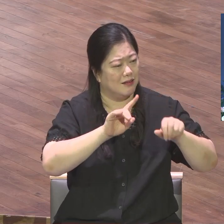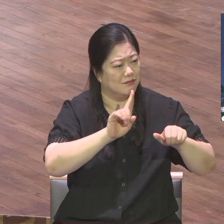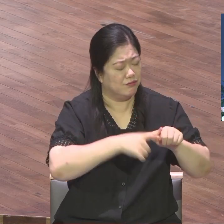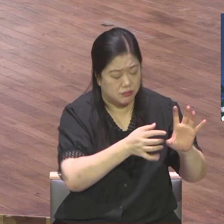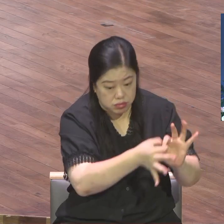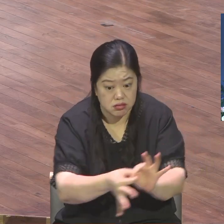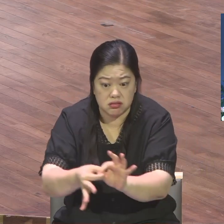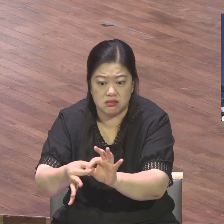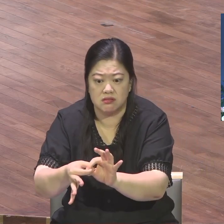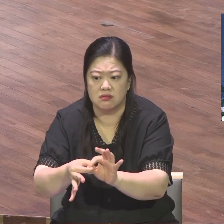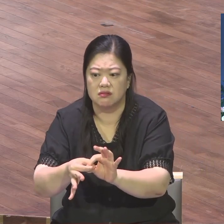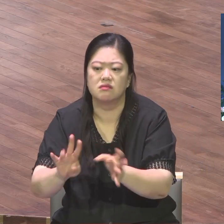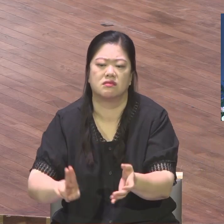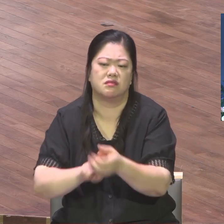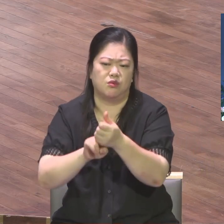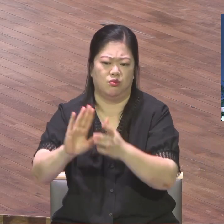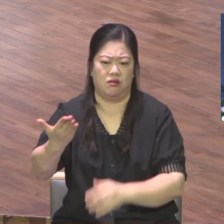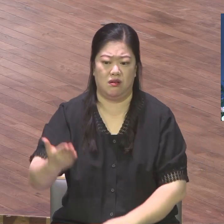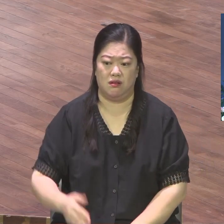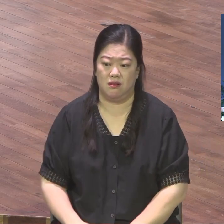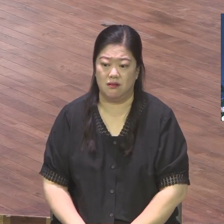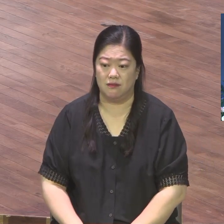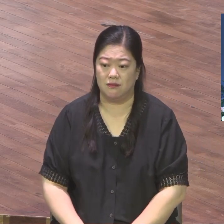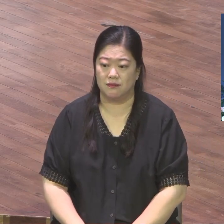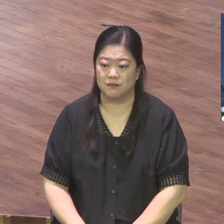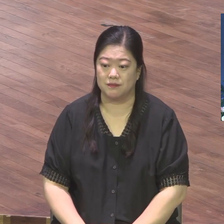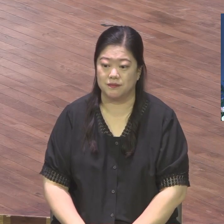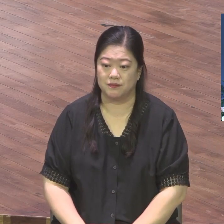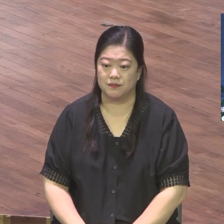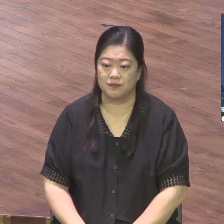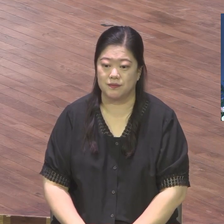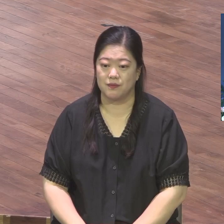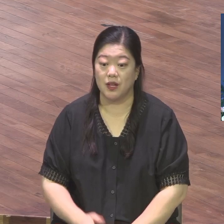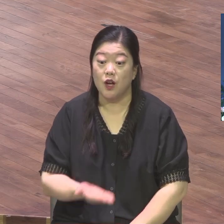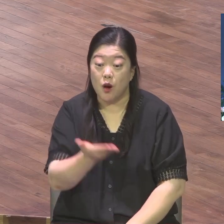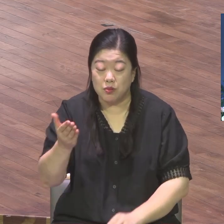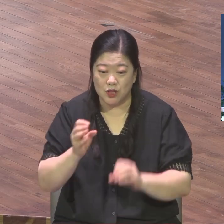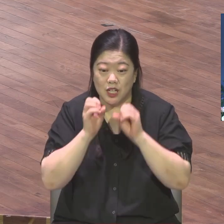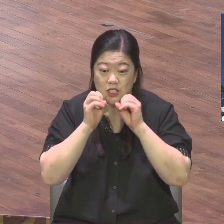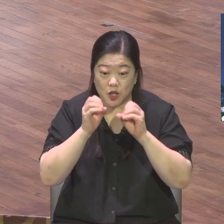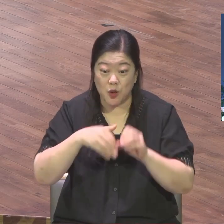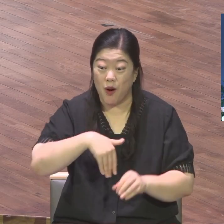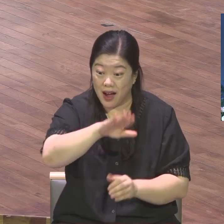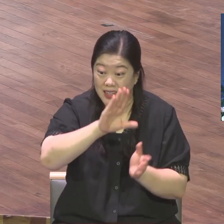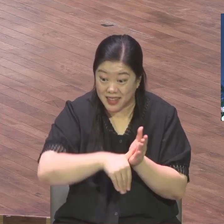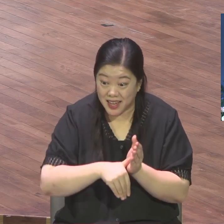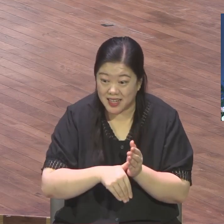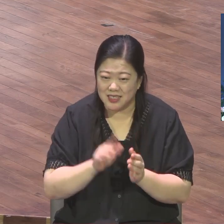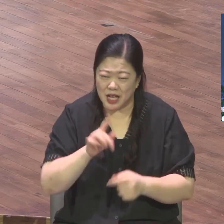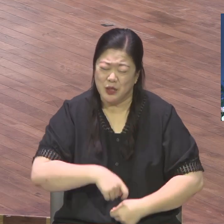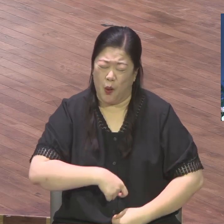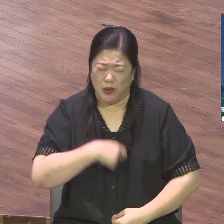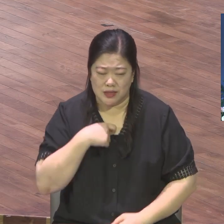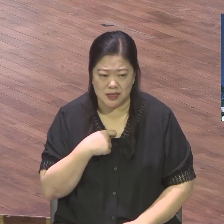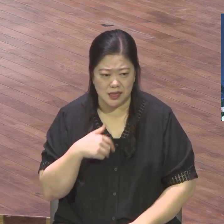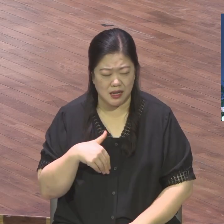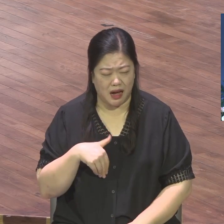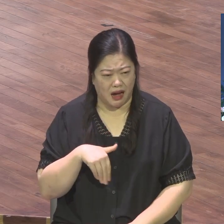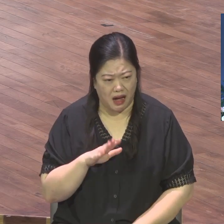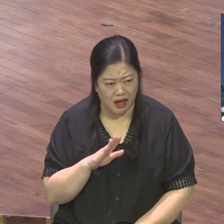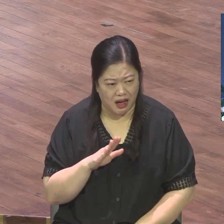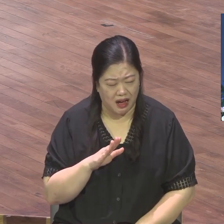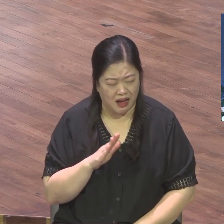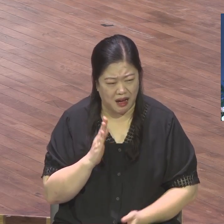돼요. 여러분이요 현장 나갈 때 어떤 두려움 있을지 갈까 말까 말할까 망설이는 마음이 있잖아요.